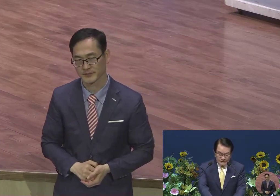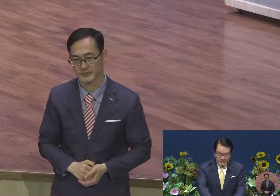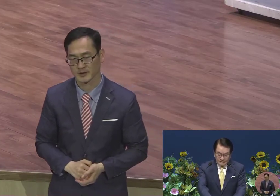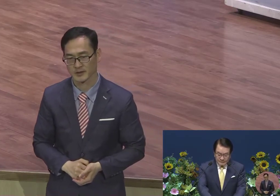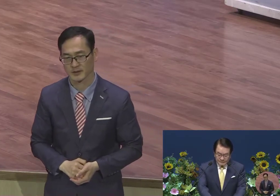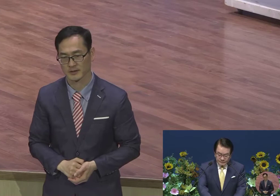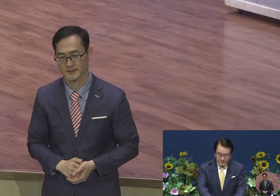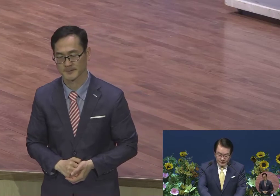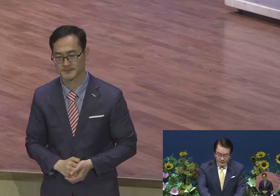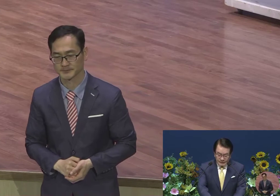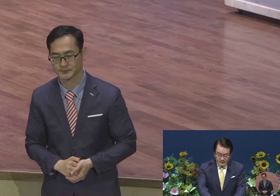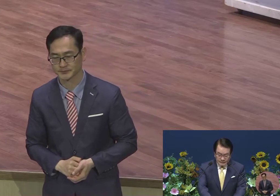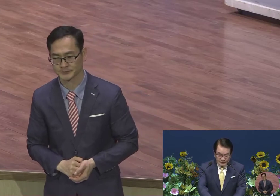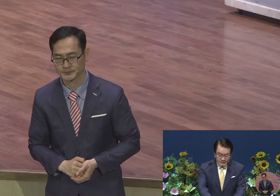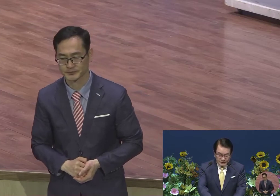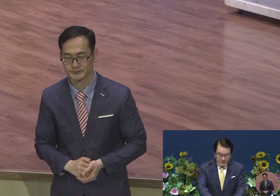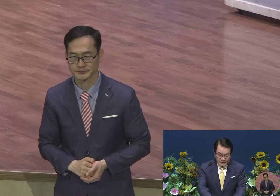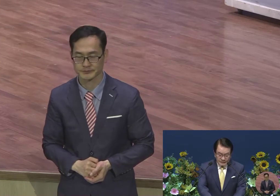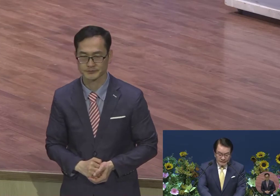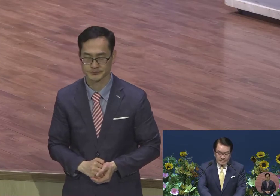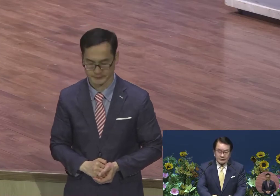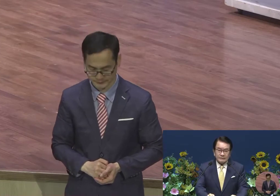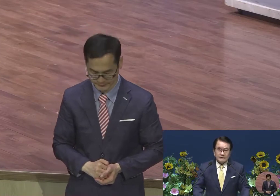그래서요 이런